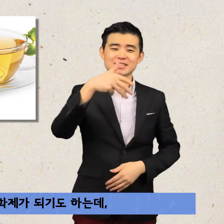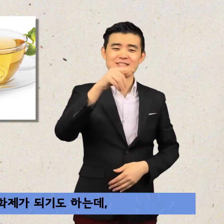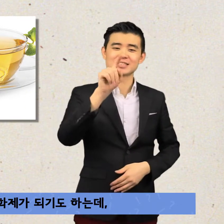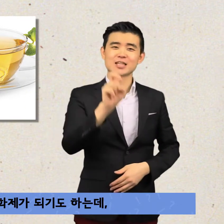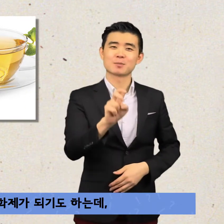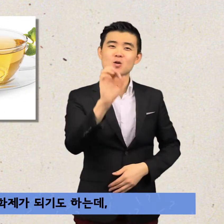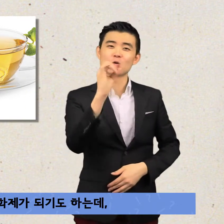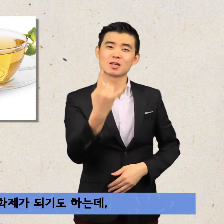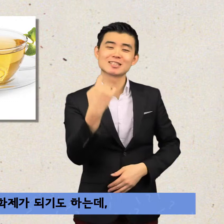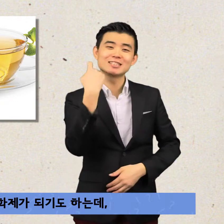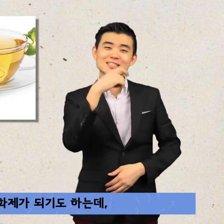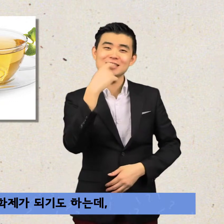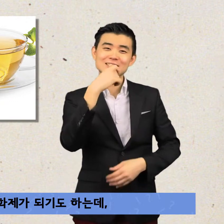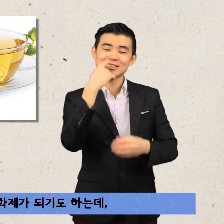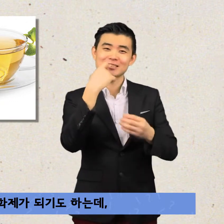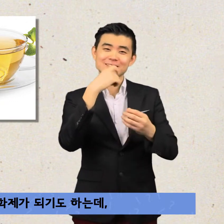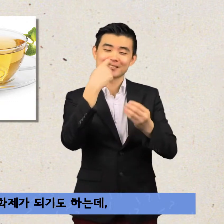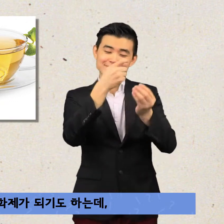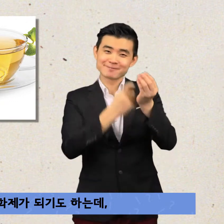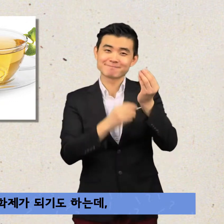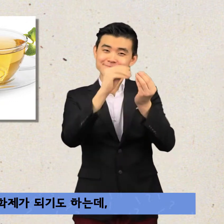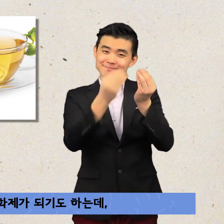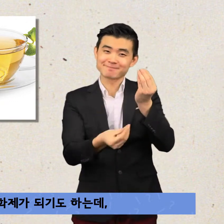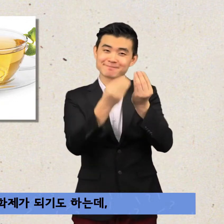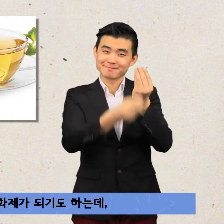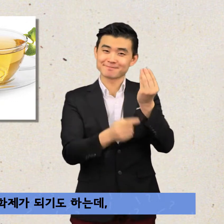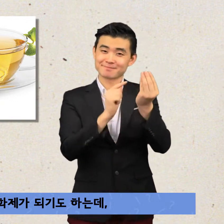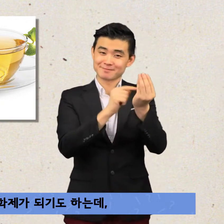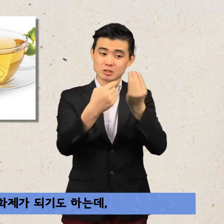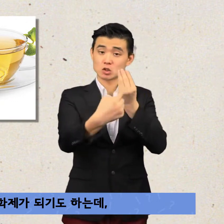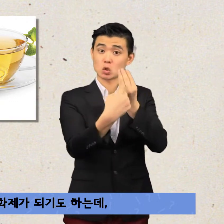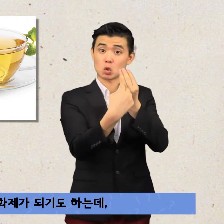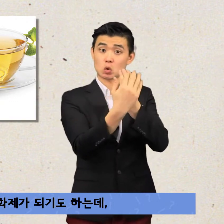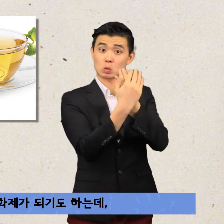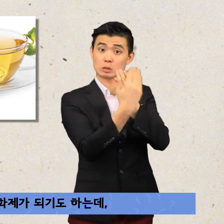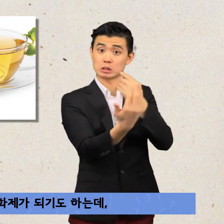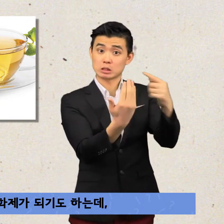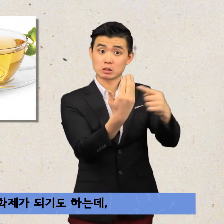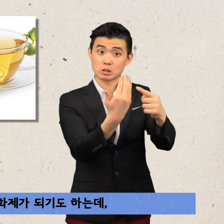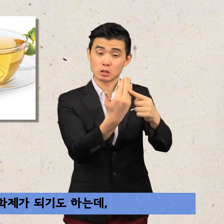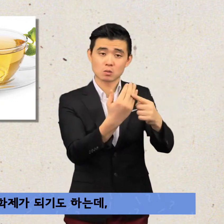참외 껍질은 천연 소화제가 되기도 하는데 참외